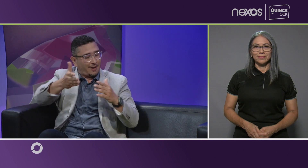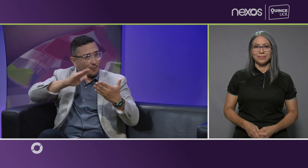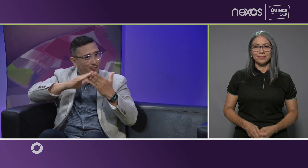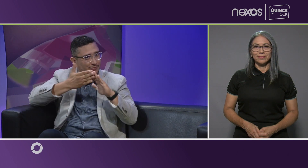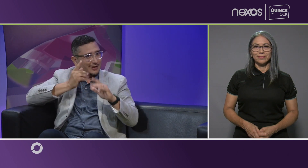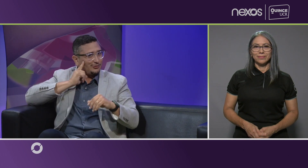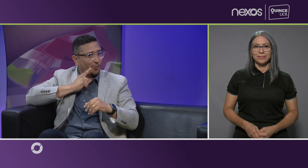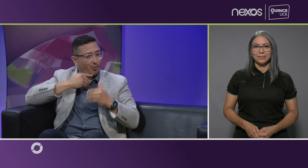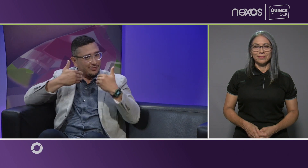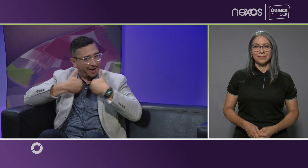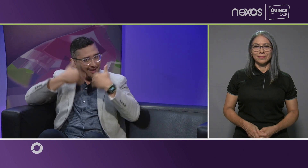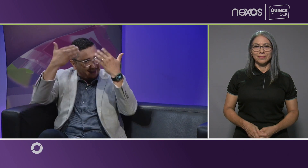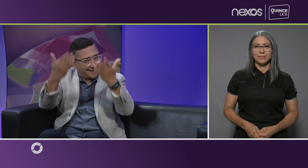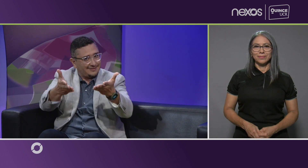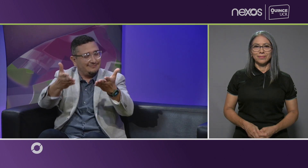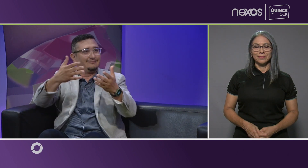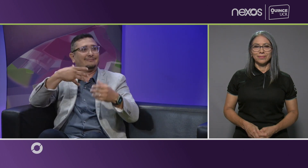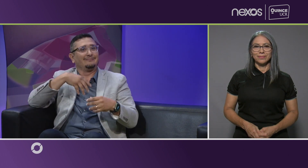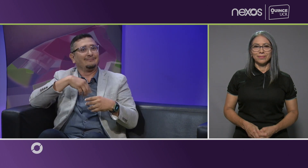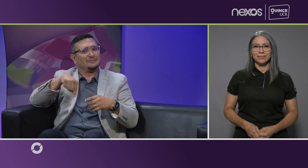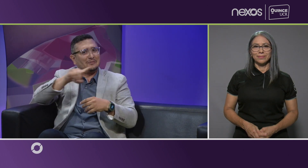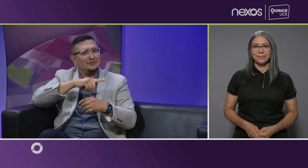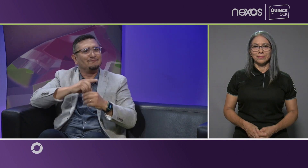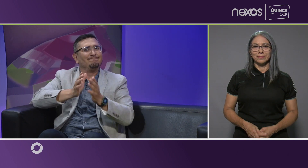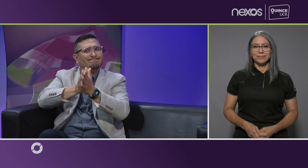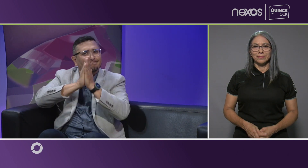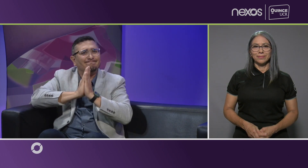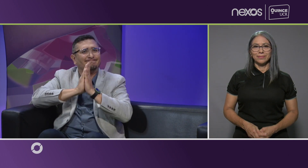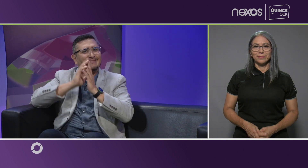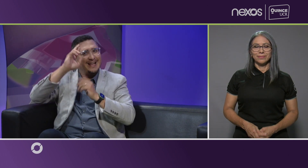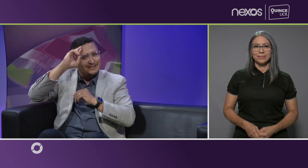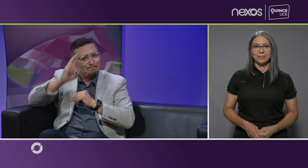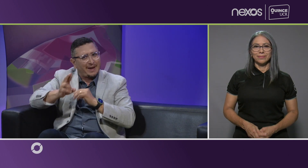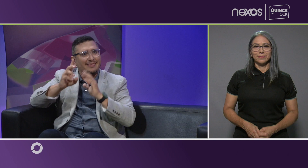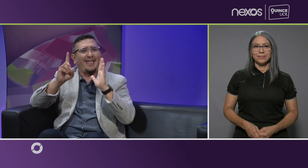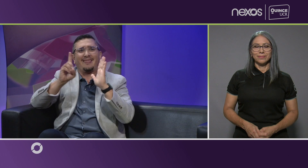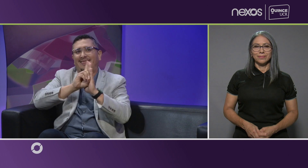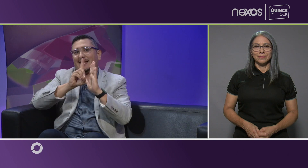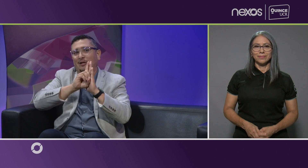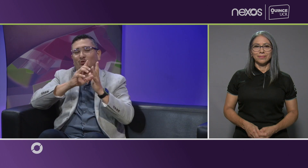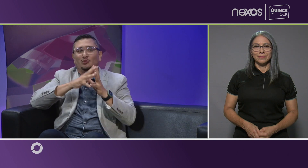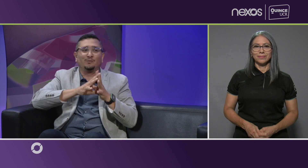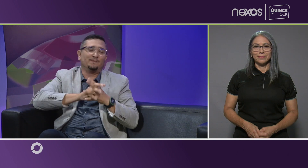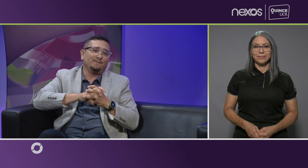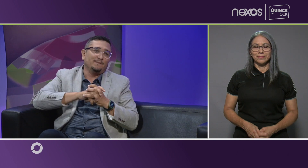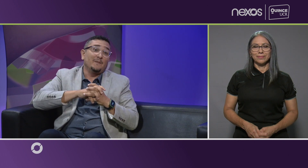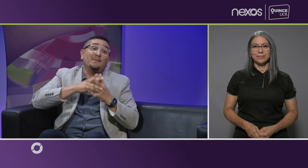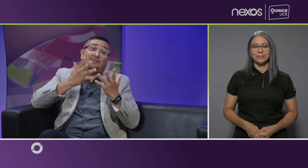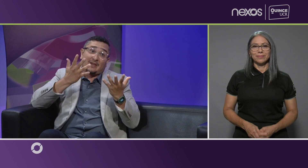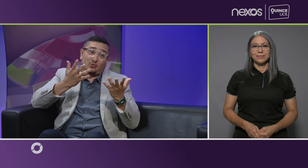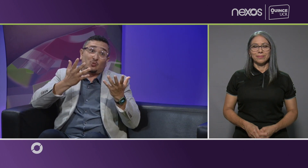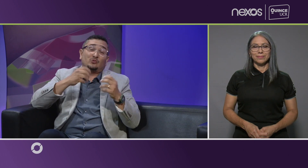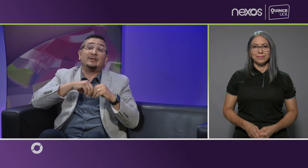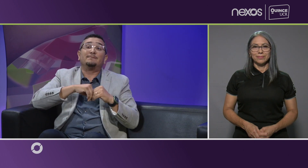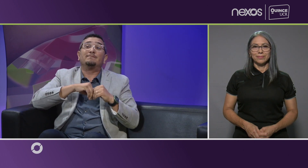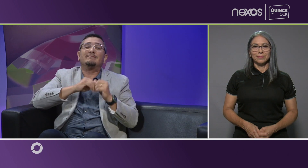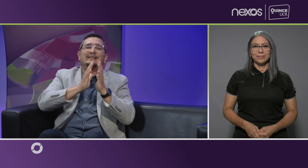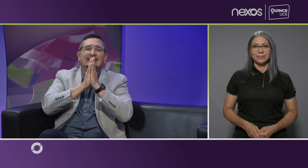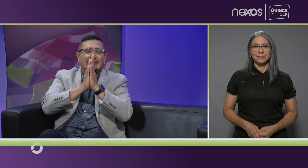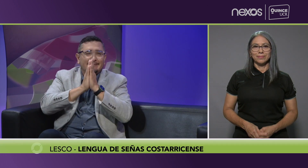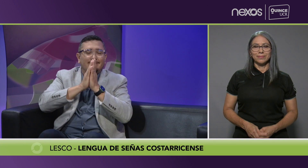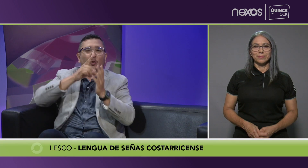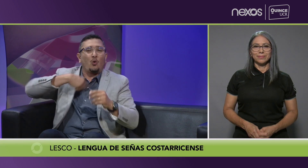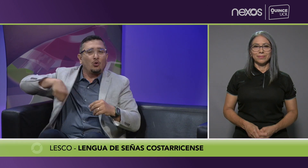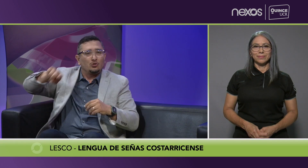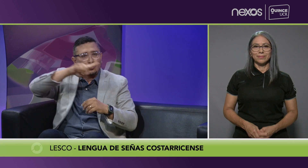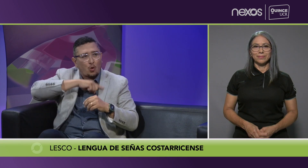observamos a veces nos sorprende y la comunidad sorda estuvo allí presente pidiendo respeto para el derecho a